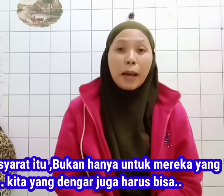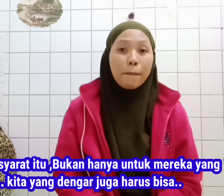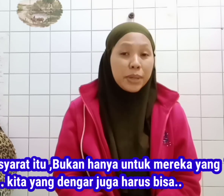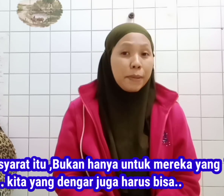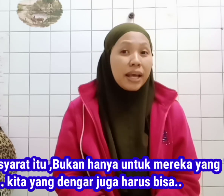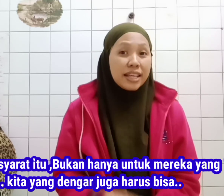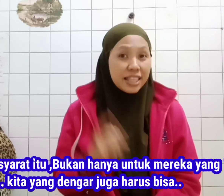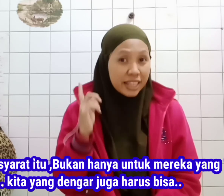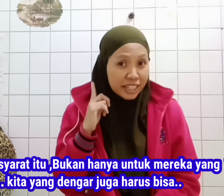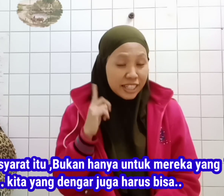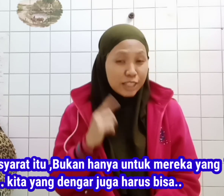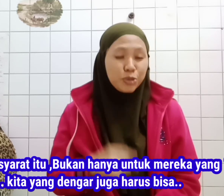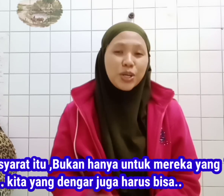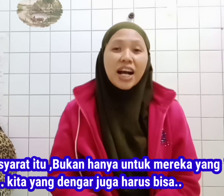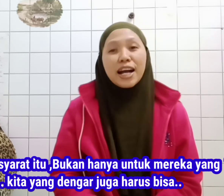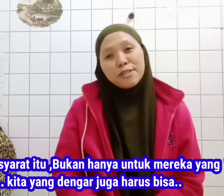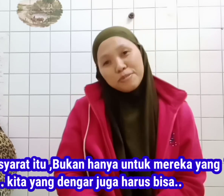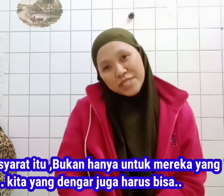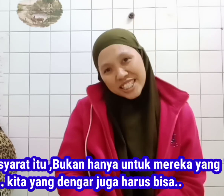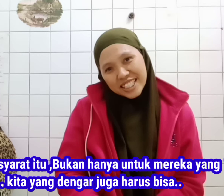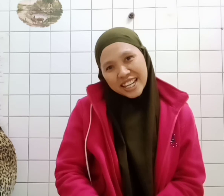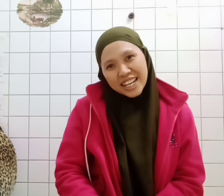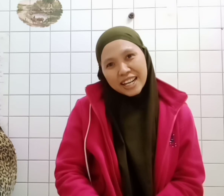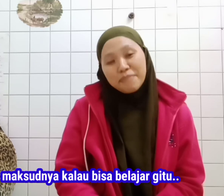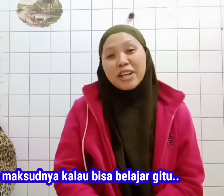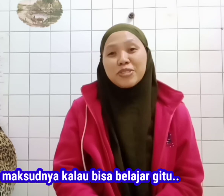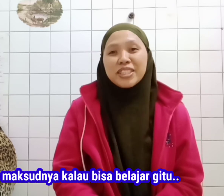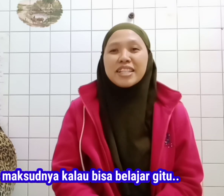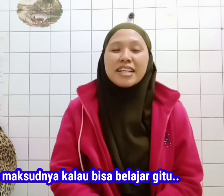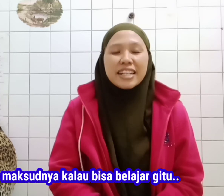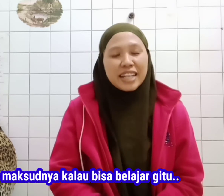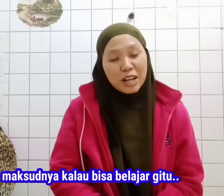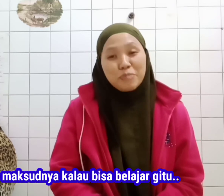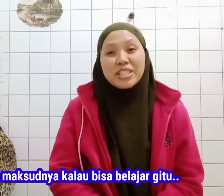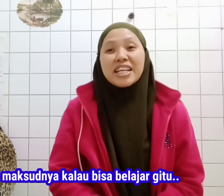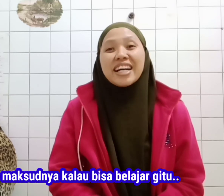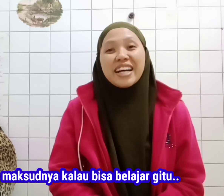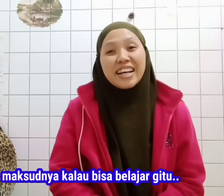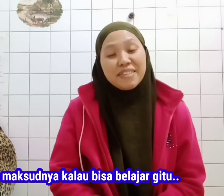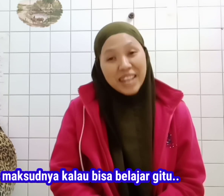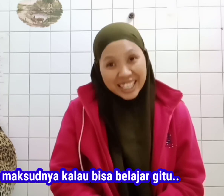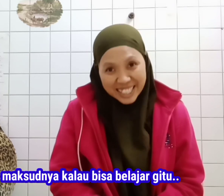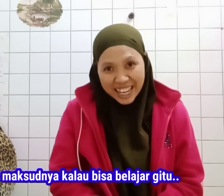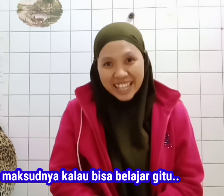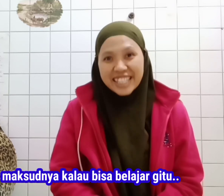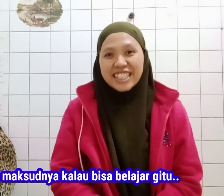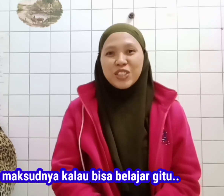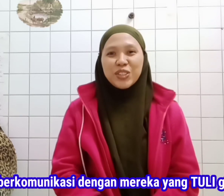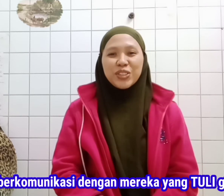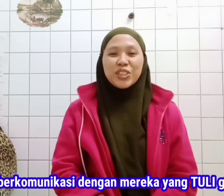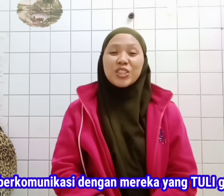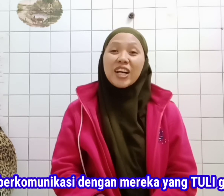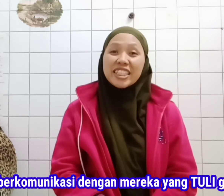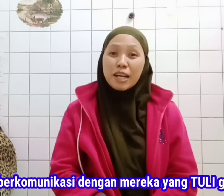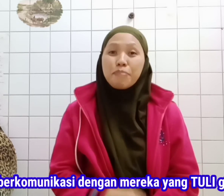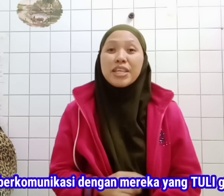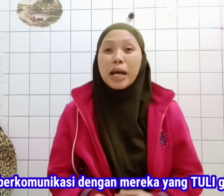tapi kita yang dengar juga harus bisa. Maksudnya kalau bisa belajar gitu, soalnya biar